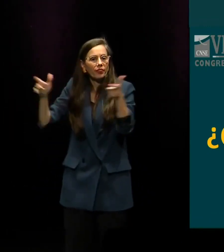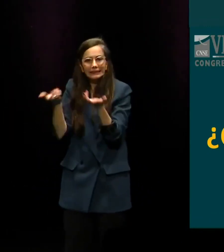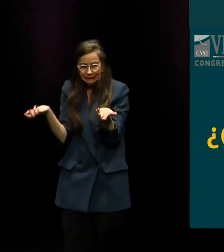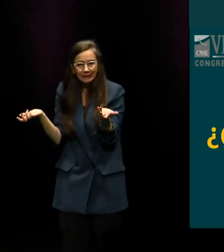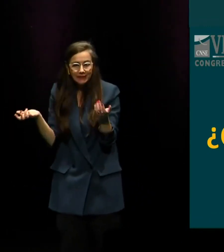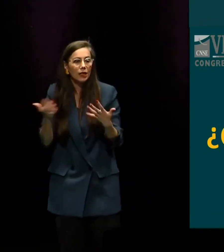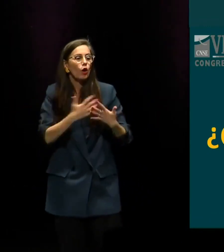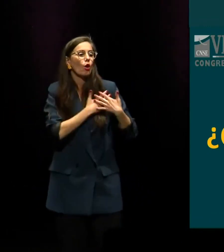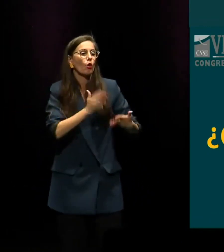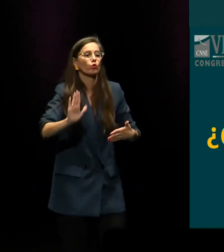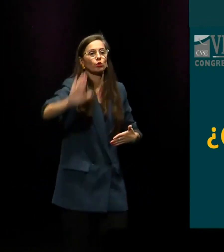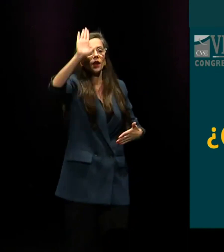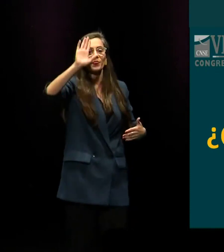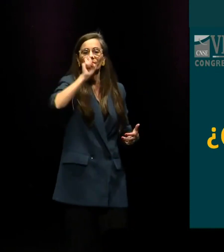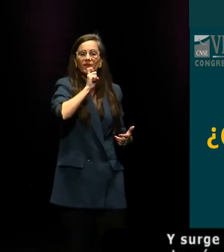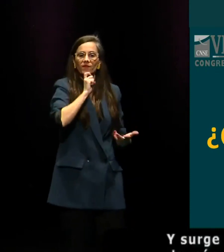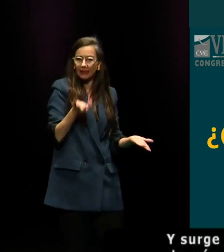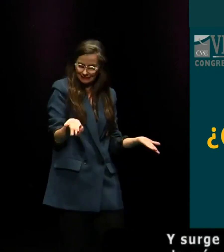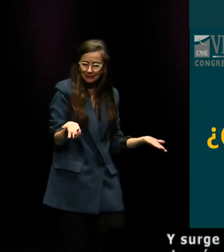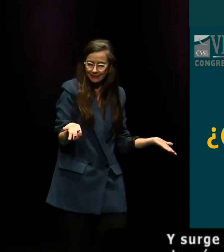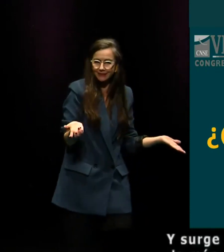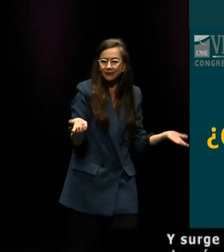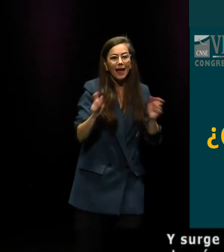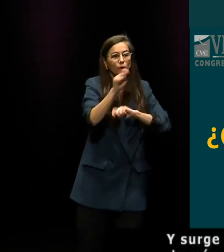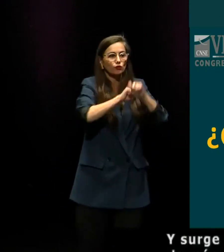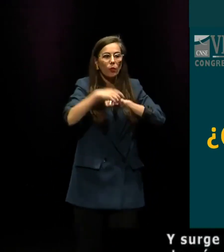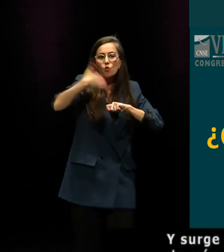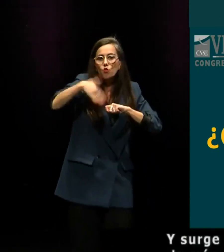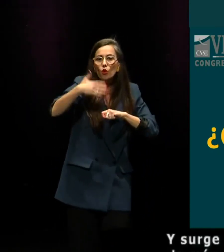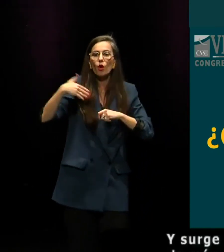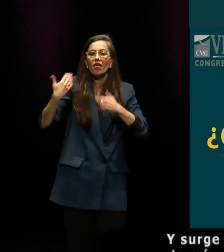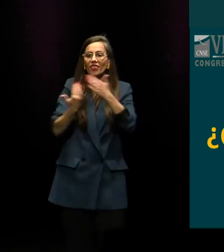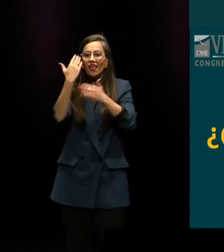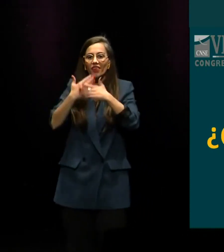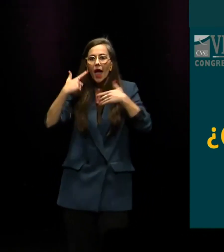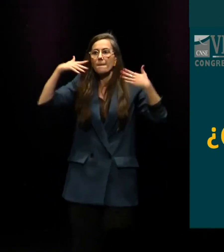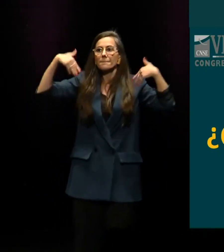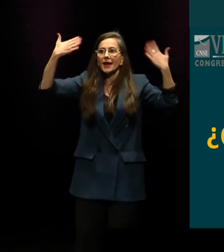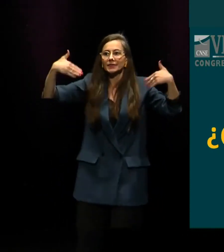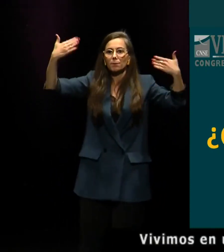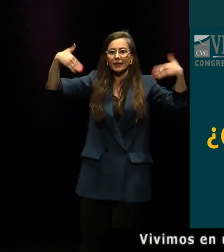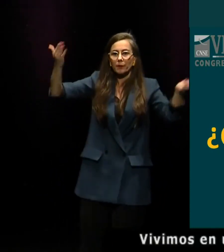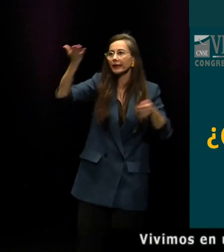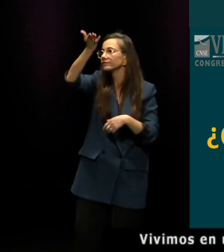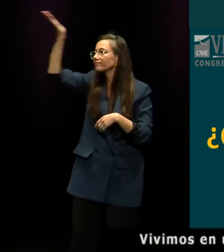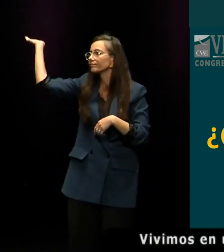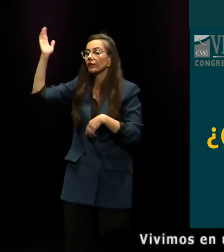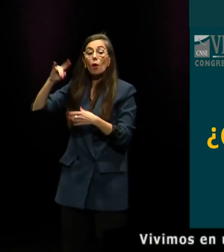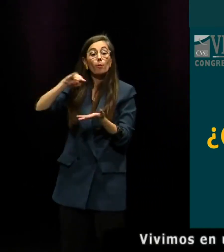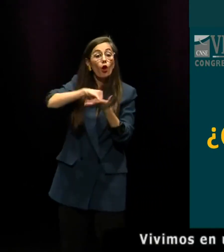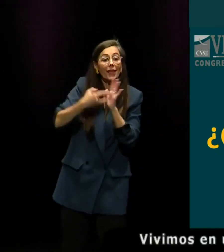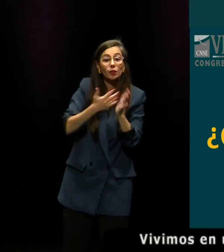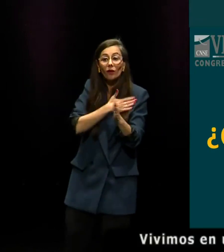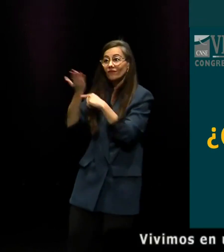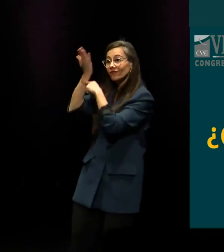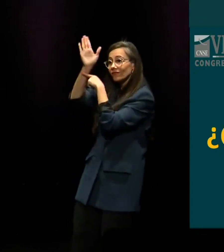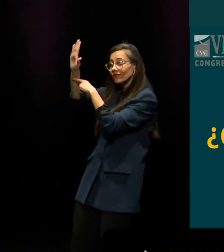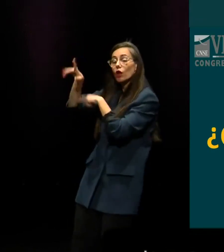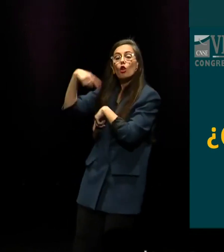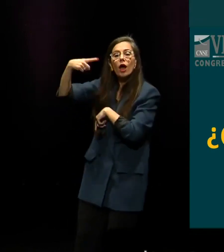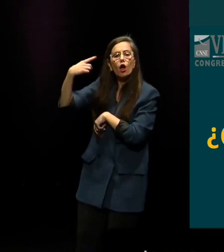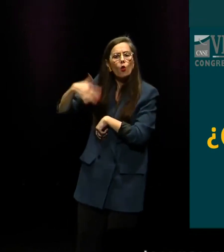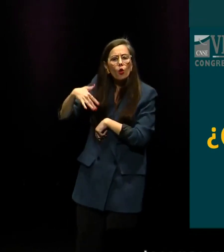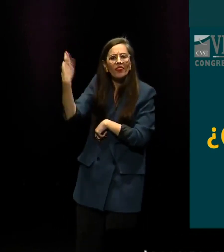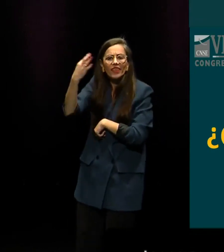en una situación de crisis, tenemos menos asociados, es muy difícil conseguir voluntariado, cada vez más nos encontramos